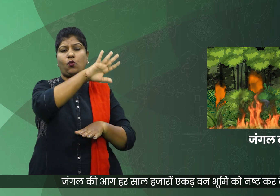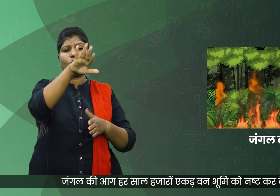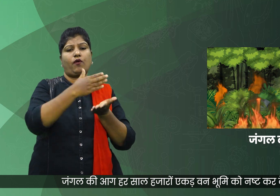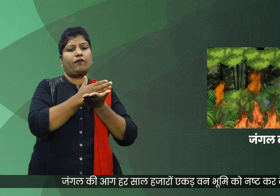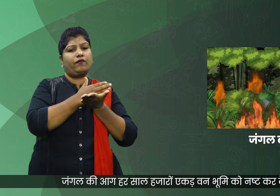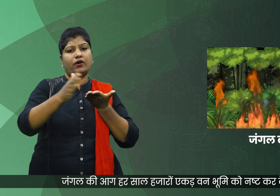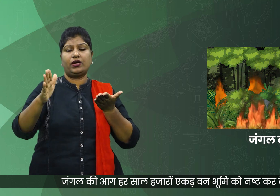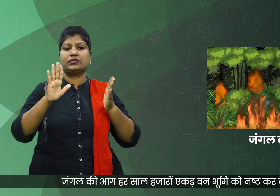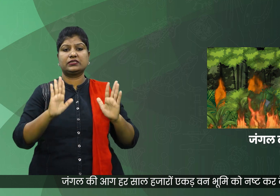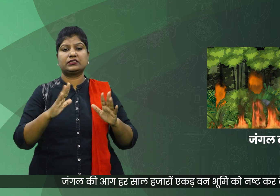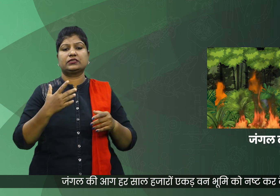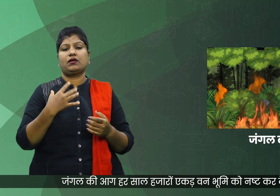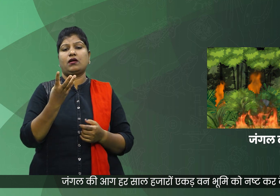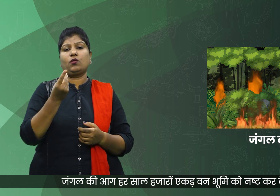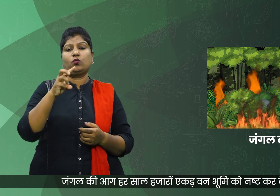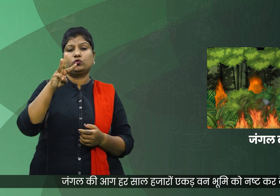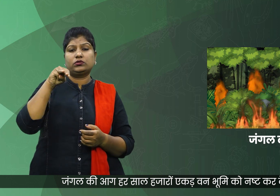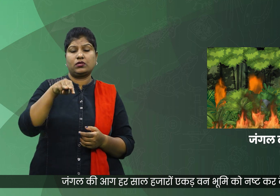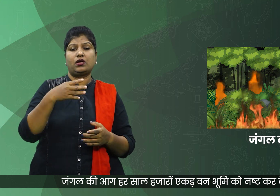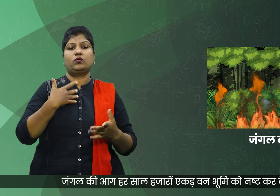एकडवन भूमी को नश्ठ कर देती है।